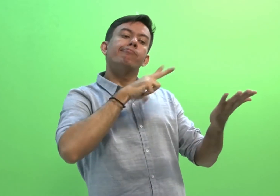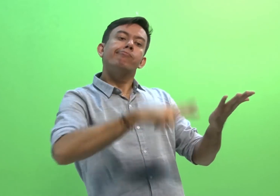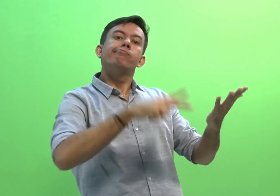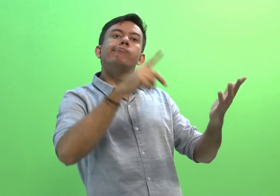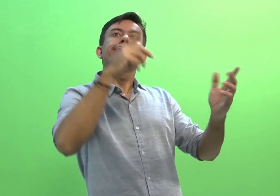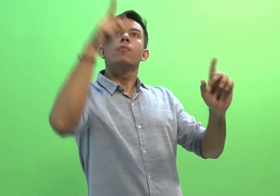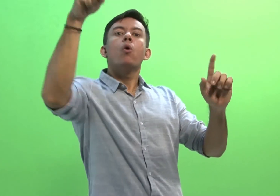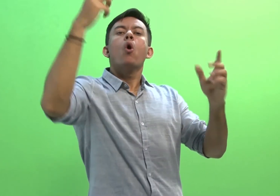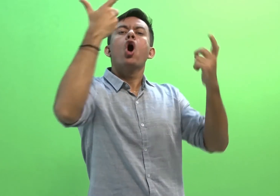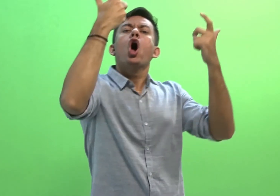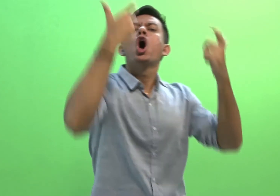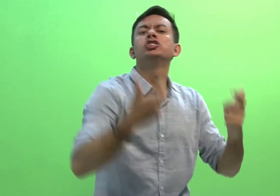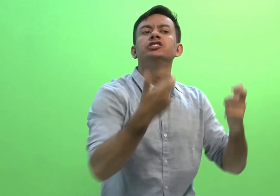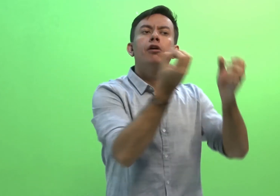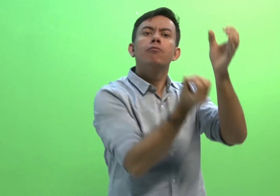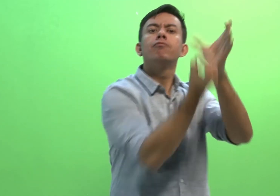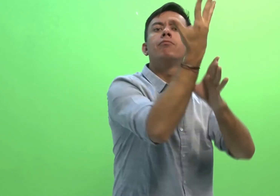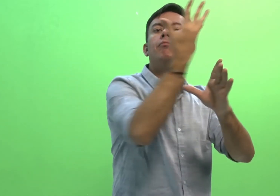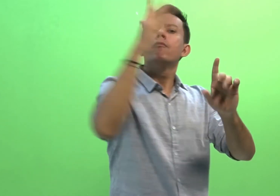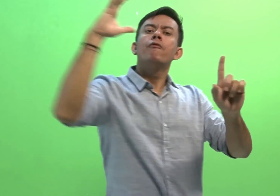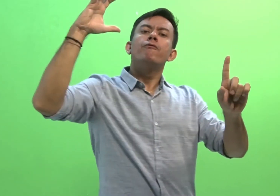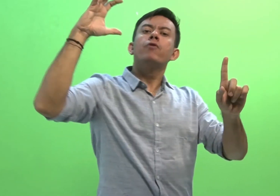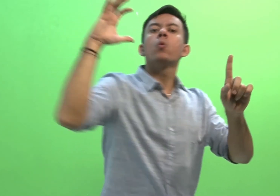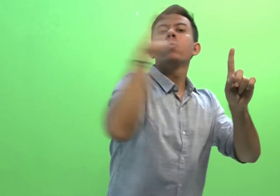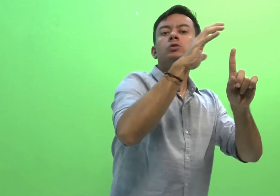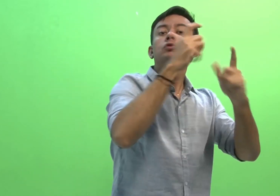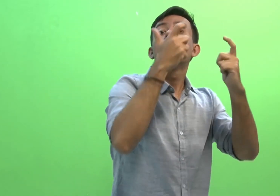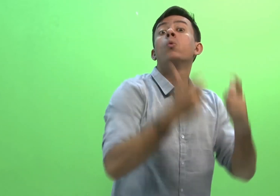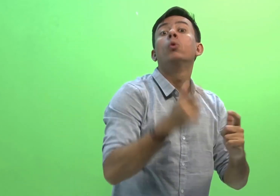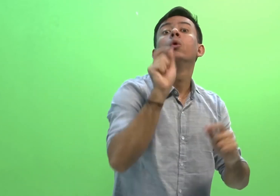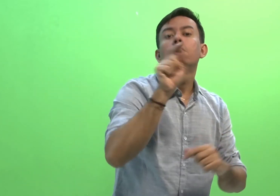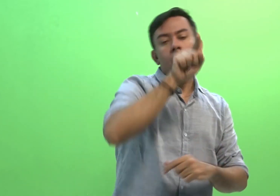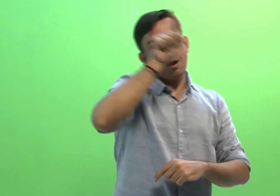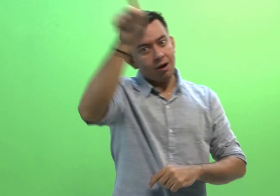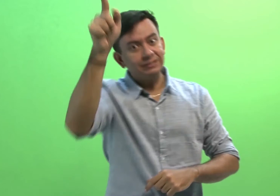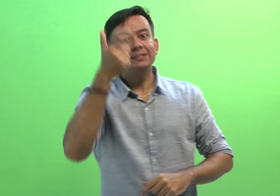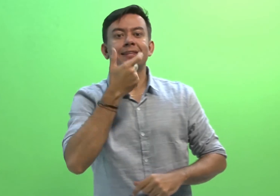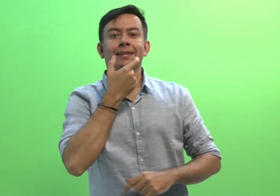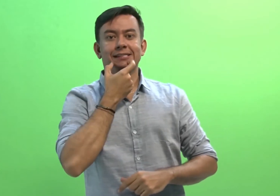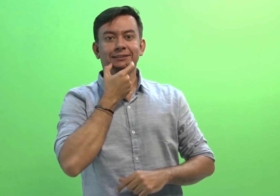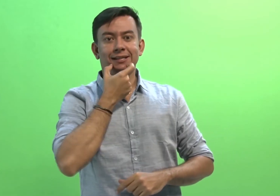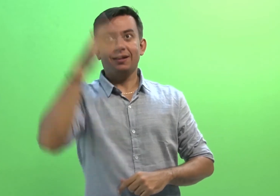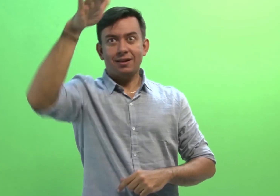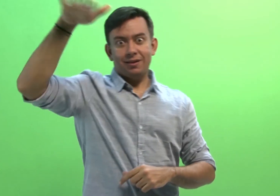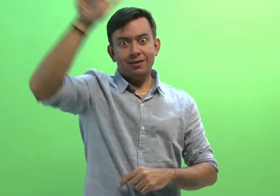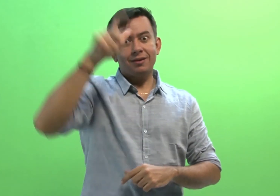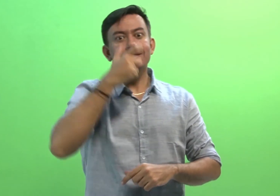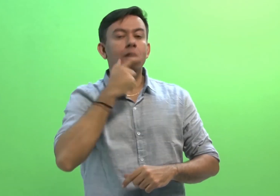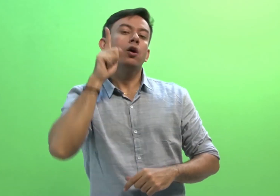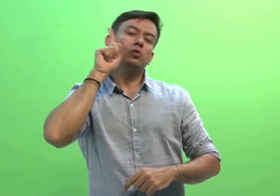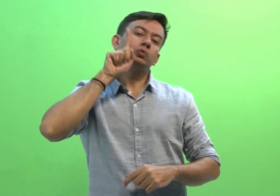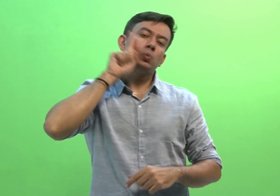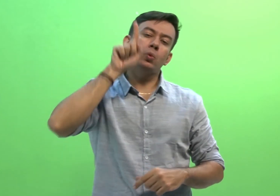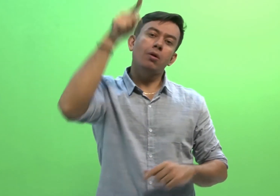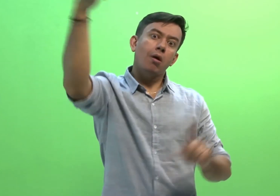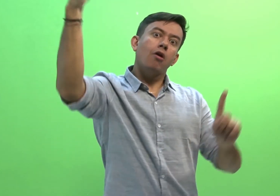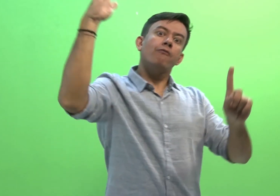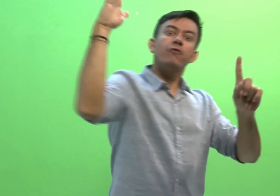então, lá, onde fundou a língua? Então, a língua de Portugal teve influência, sim,